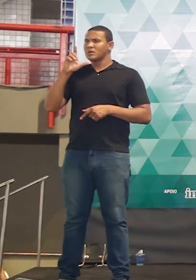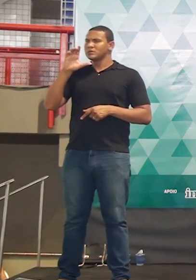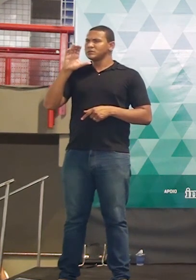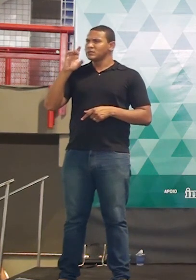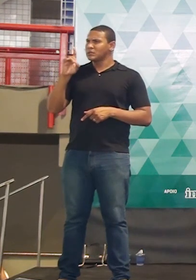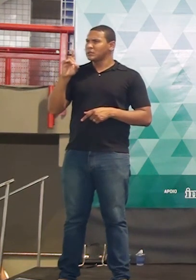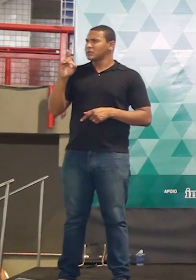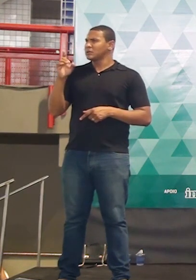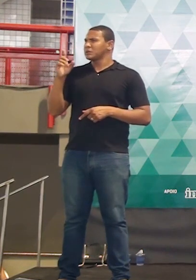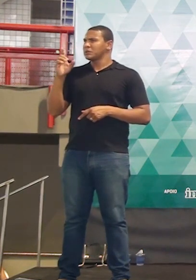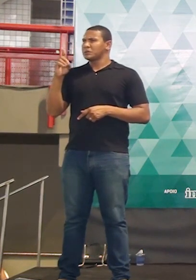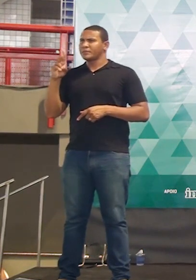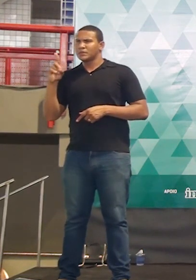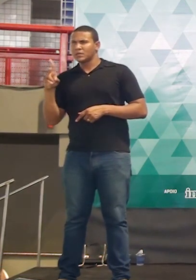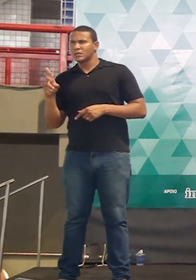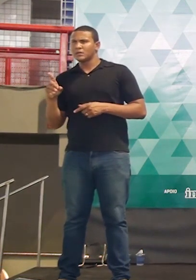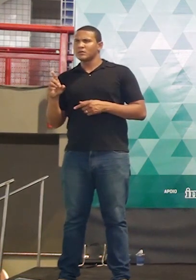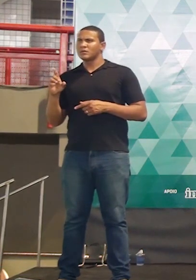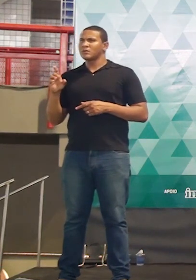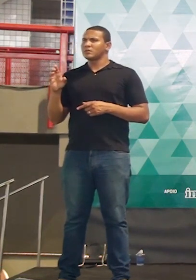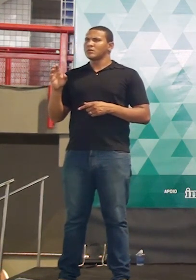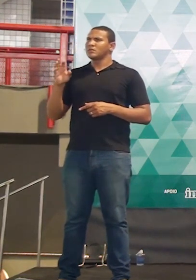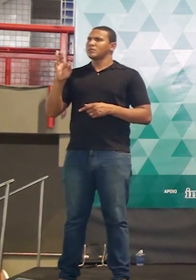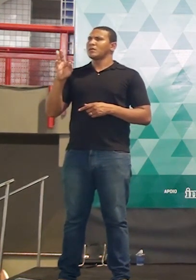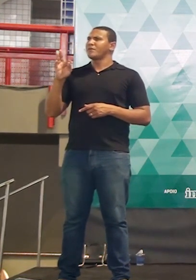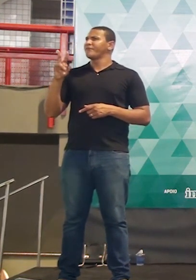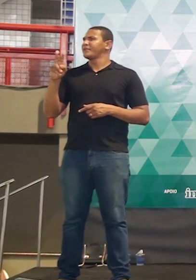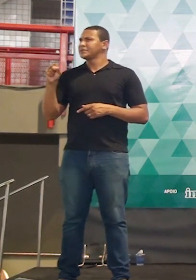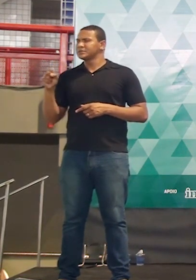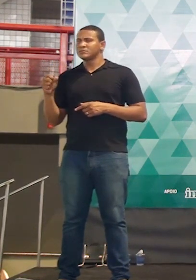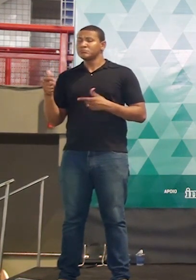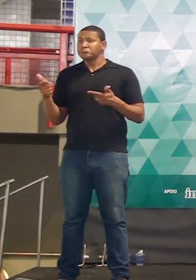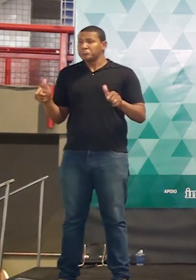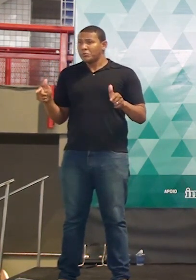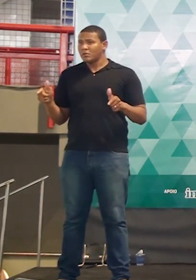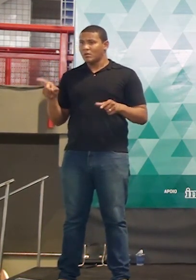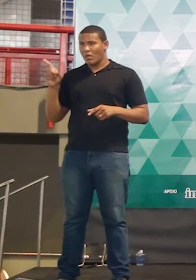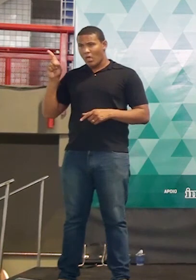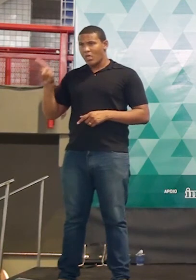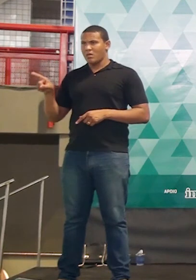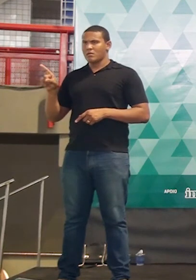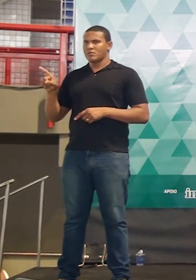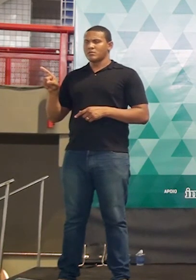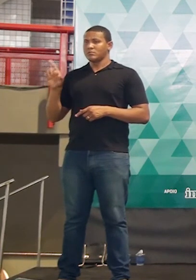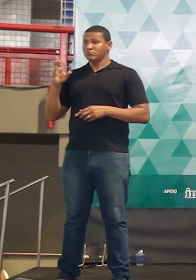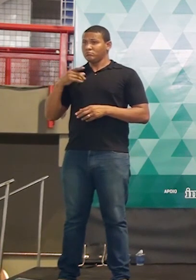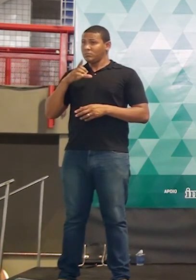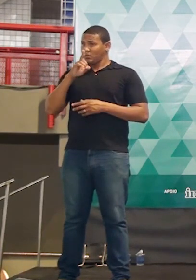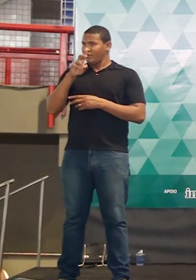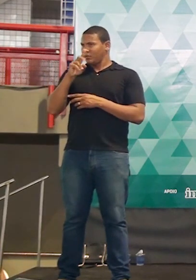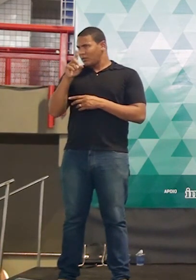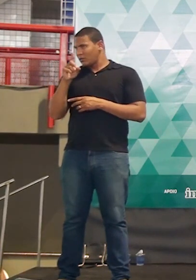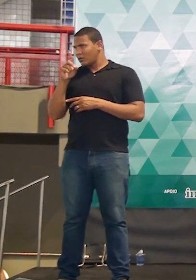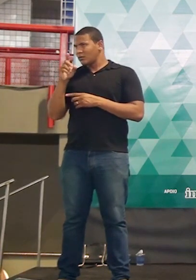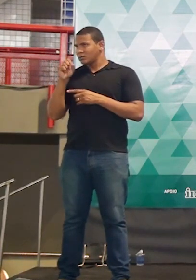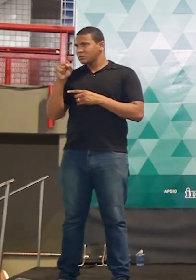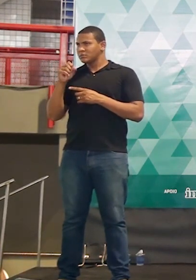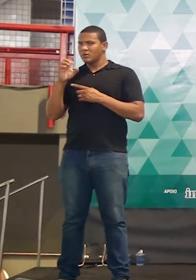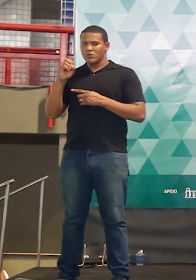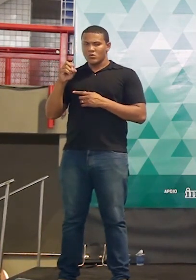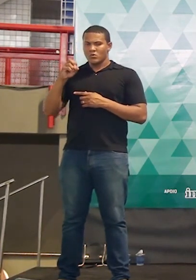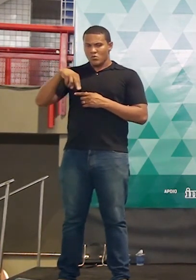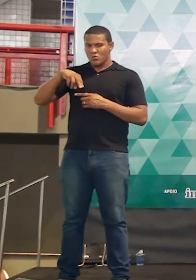DVD, TVs, não tem apóstrofe. É a sigla do nome, organização